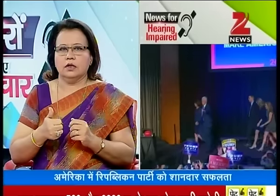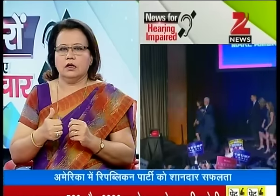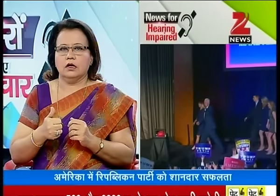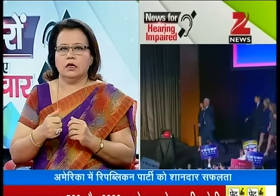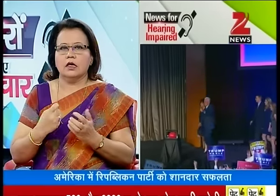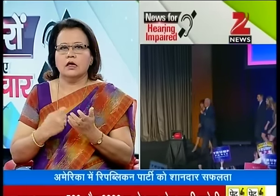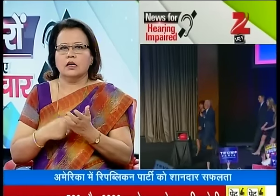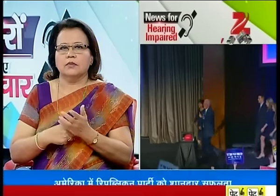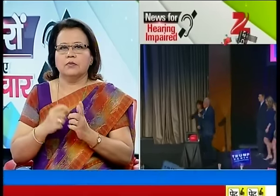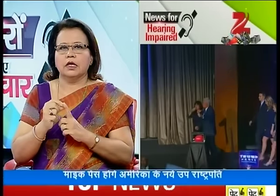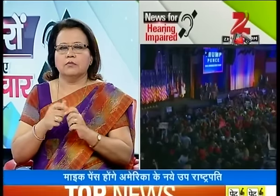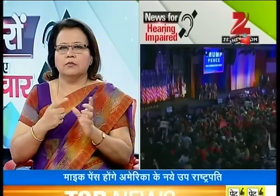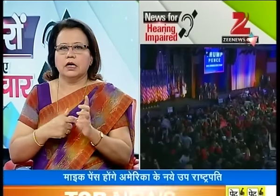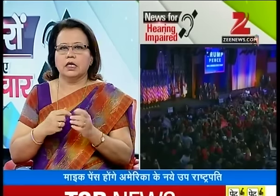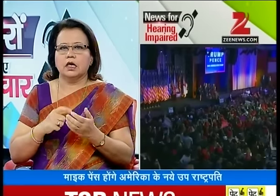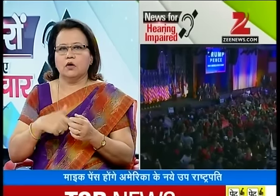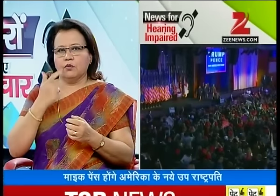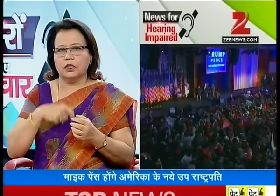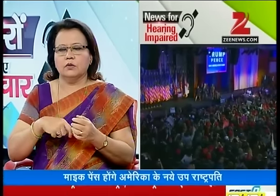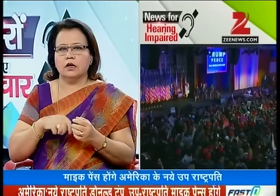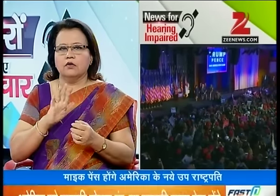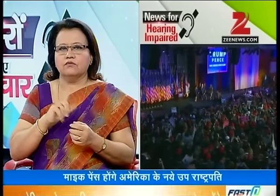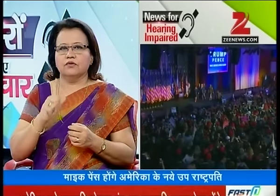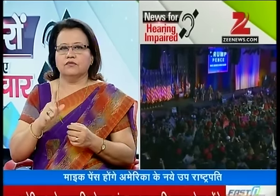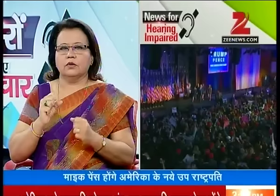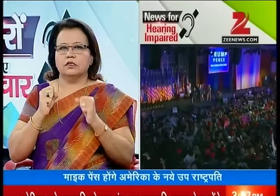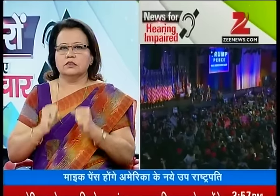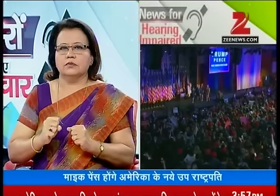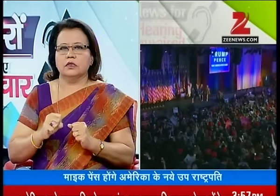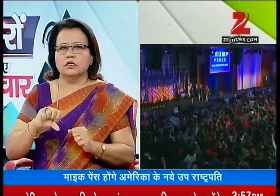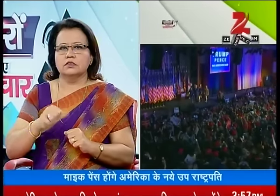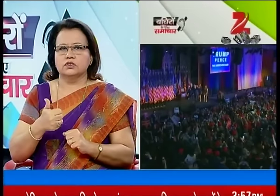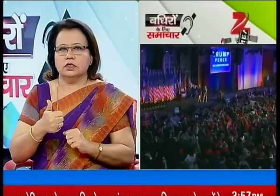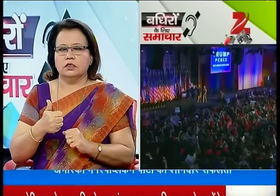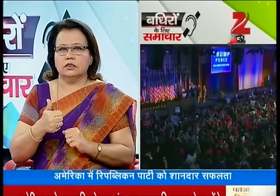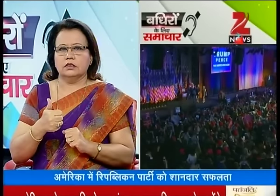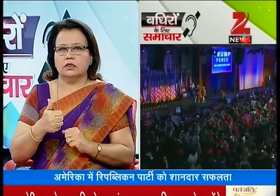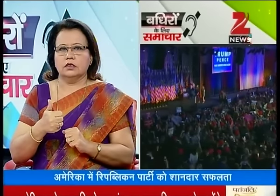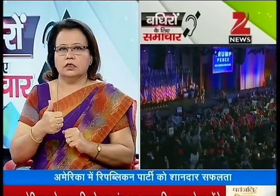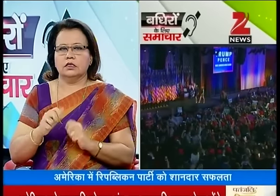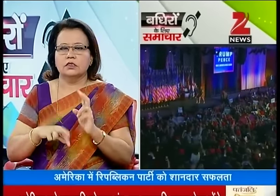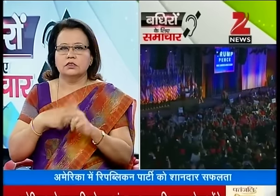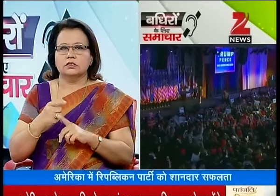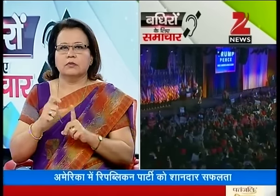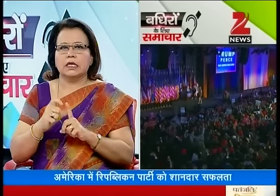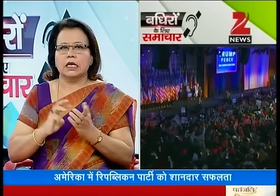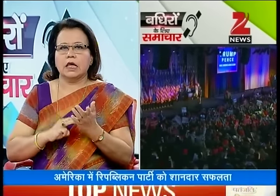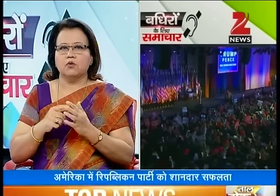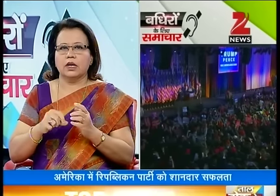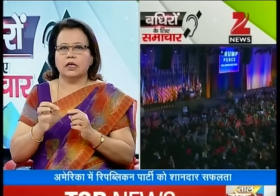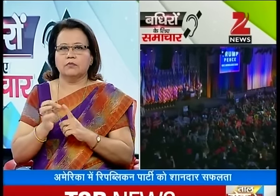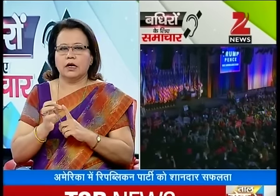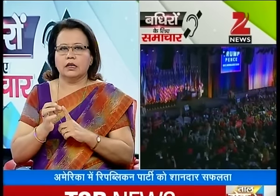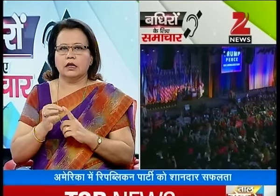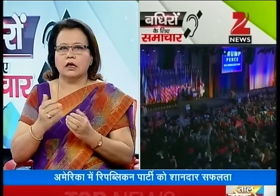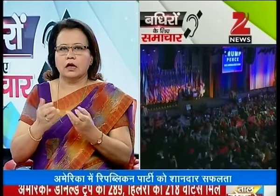को बहुमत हासिल हो चुका है। रिपब्लिकन पार्टी के उम्मीदवारों ने 51 सीटों पर जीत दर्ज की है,